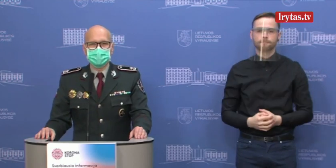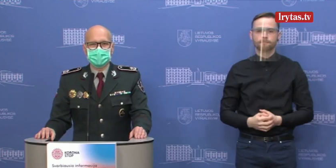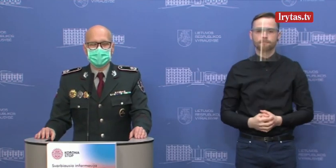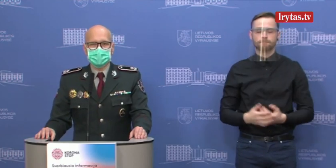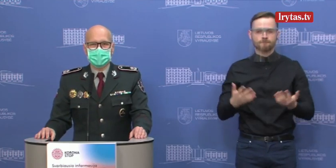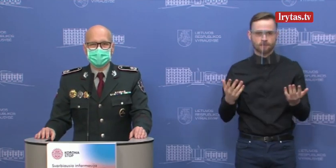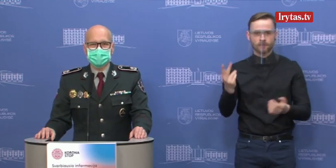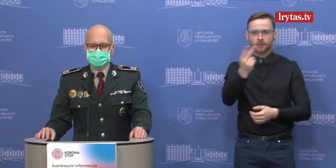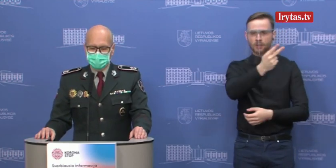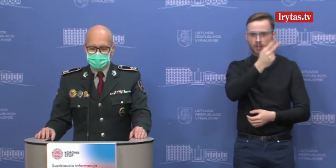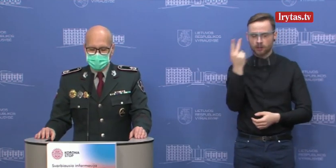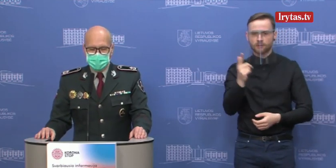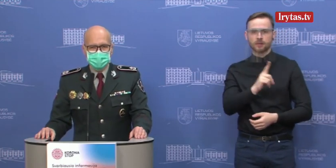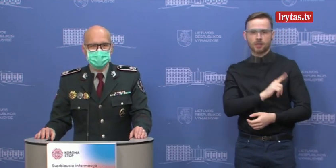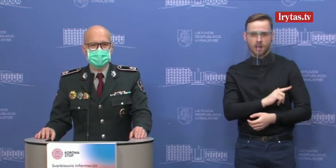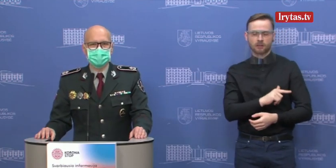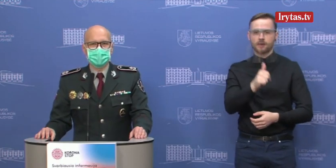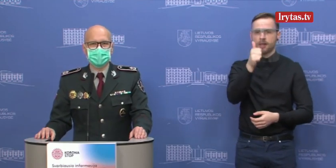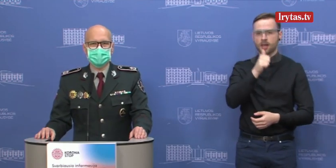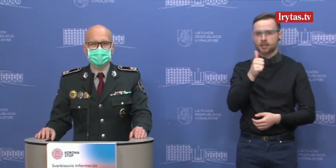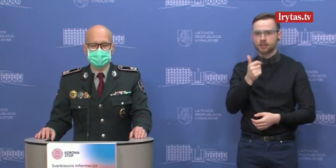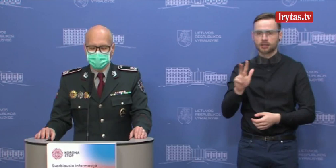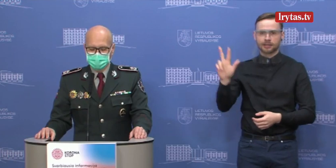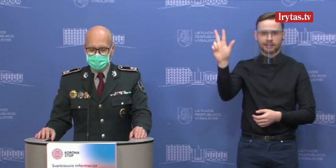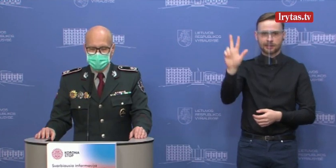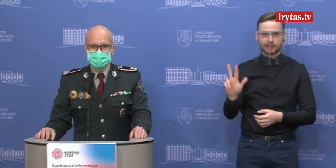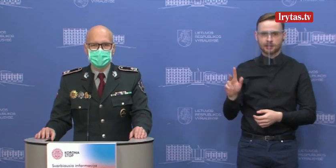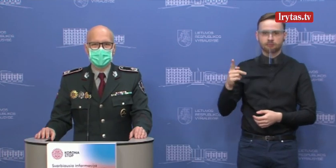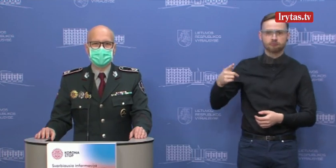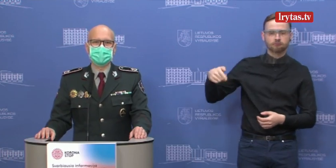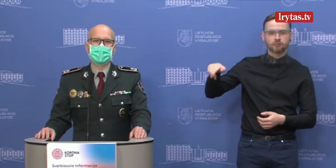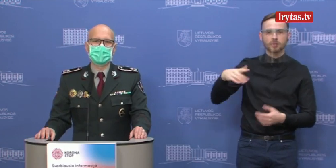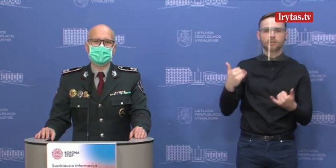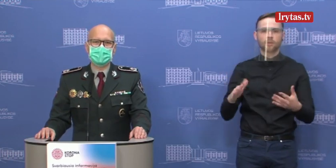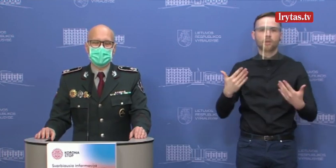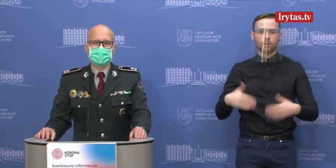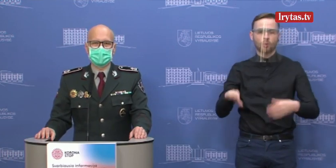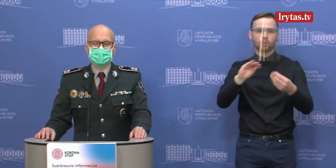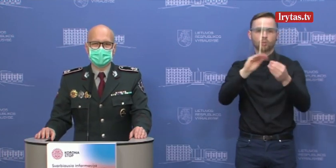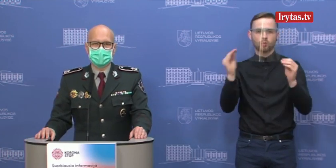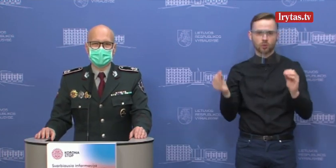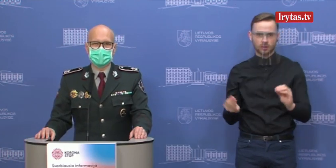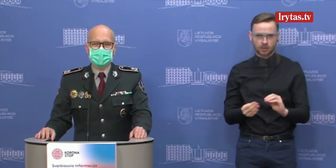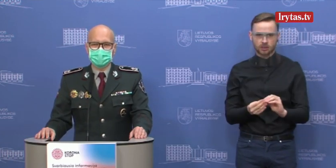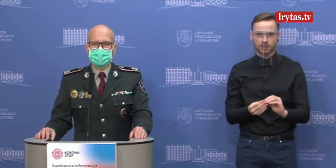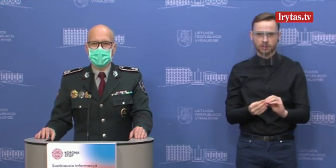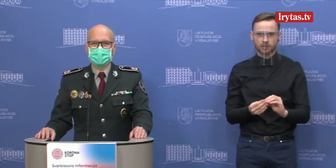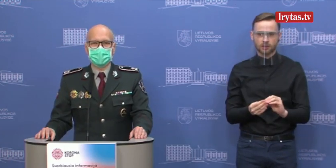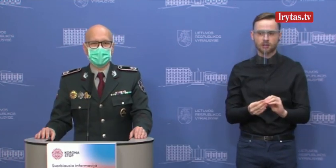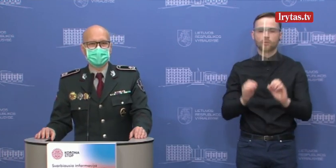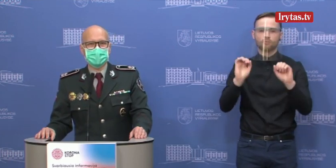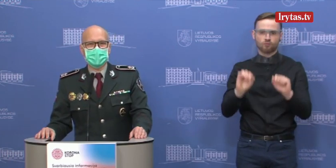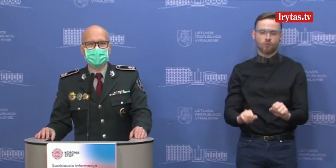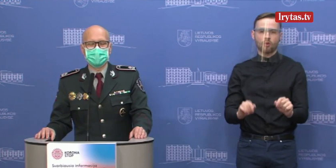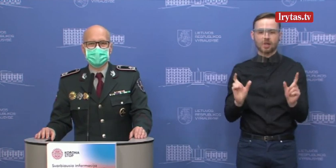Lietuvos Respublikos, Latvijos Respublikos ir Estijos Respublikos vyriausybių vadovai susitarė įsteigti laisvo